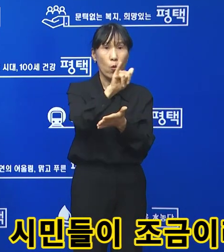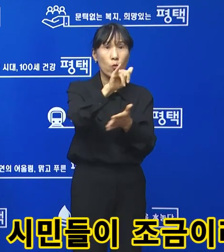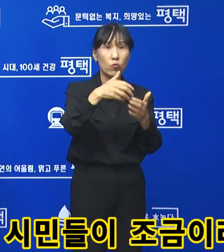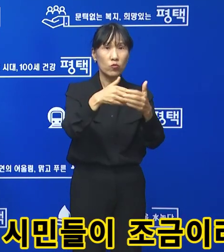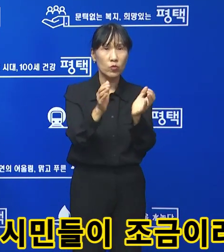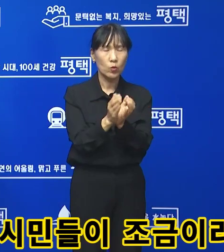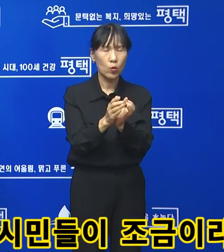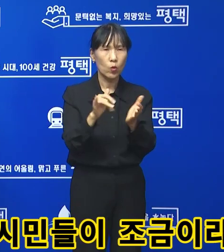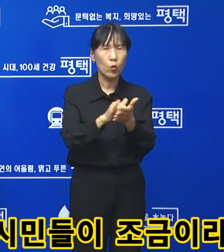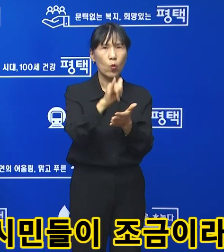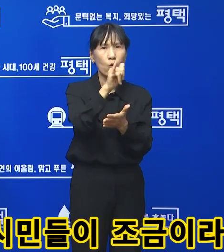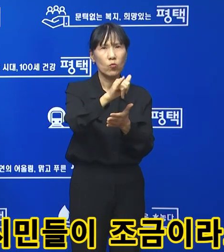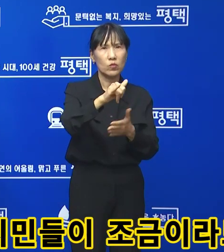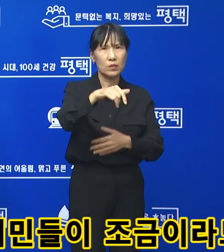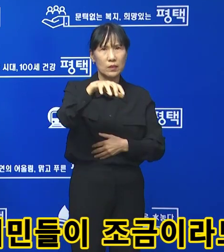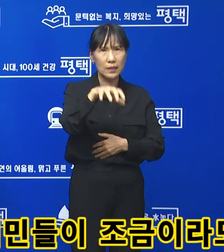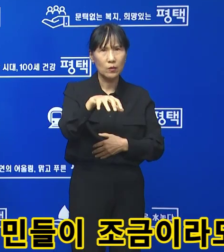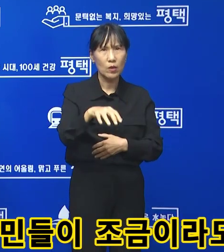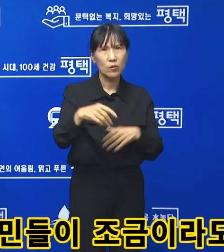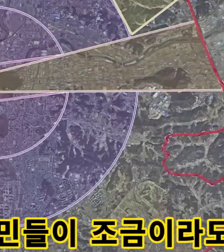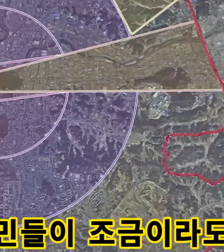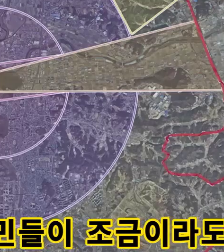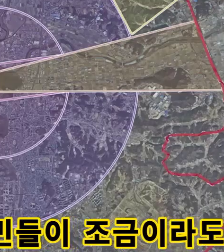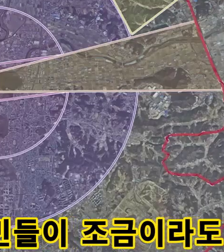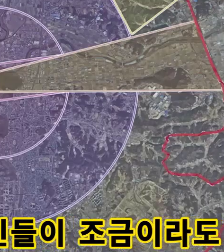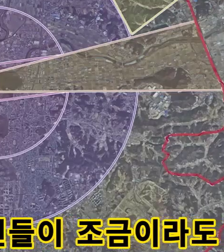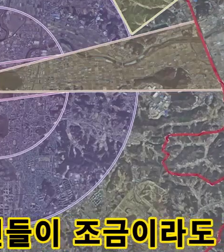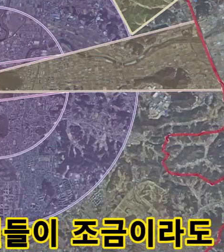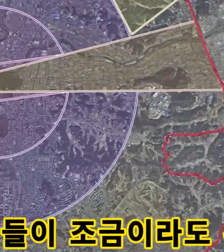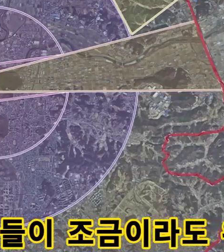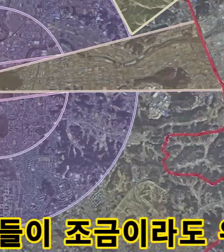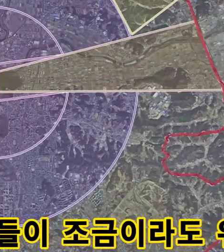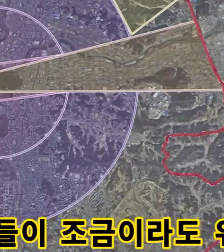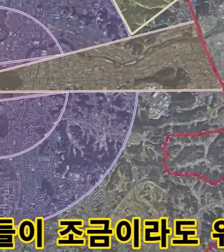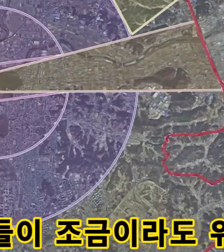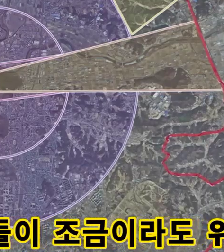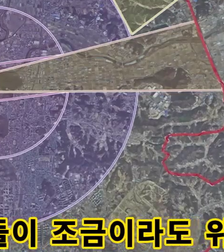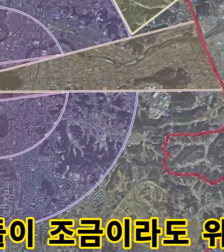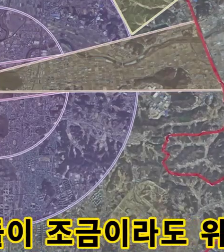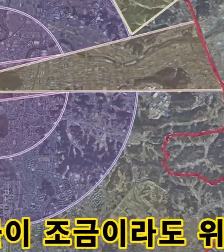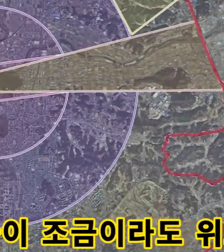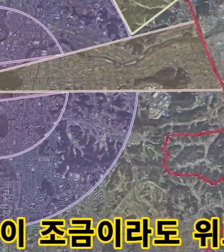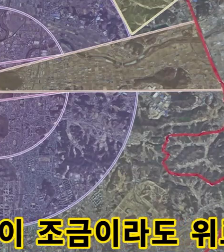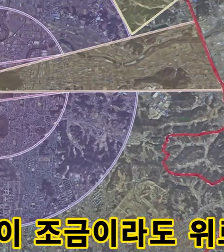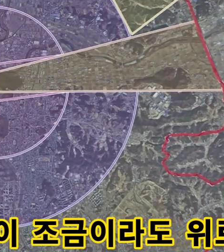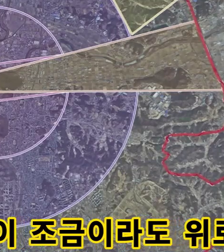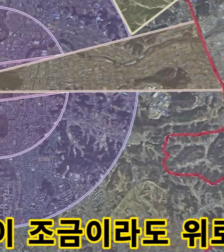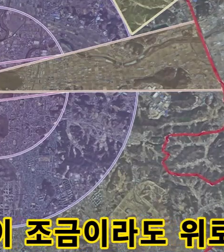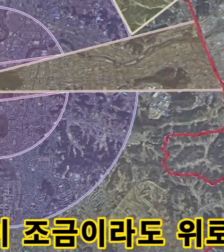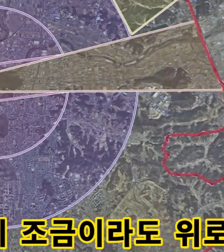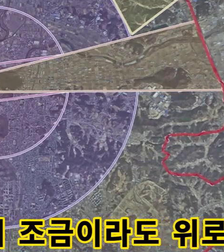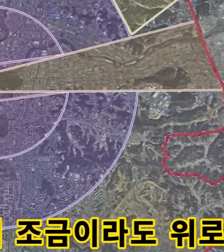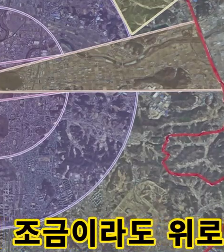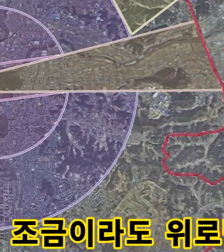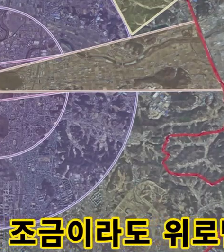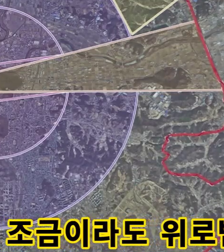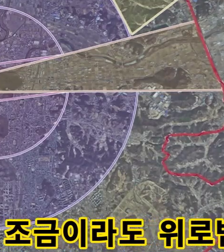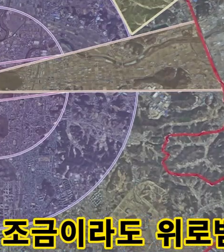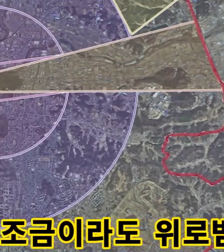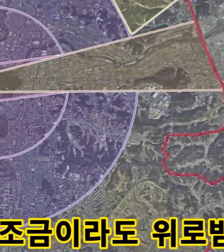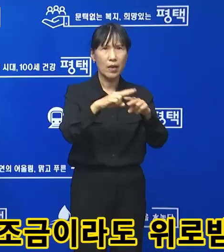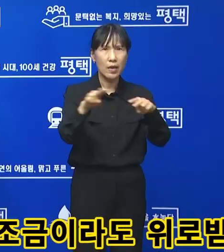본부와 협의를 진행해 왔고 지난 15일에는 고도제한 완화와 관련된 심의를 공군에